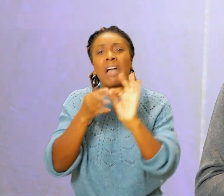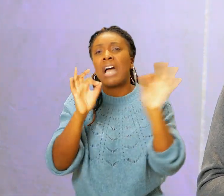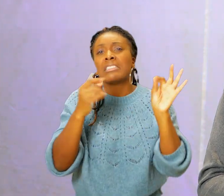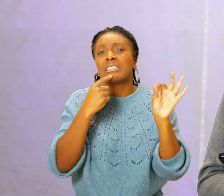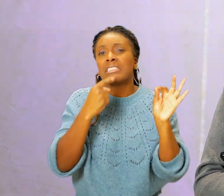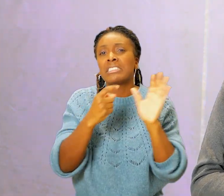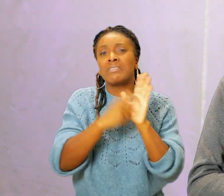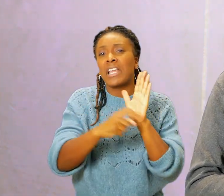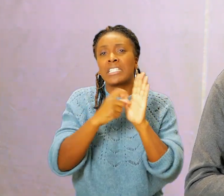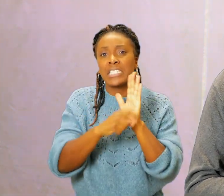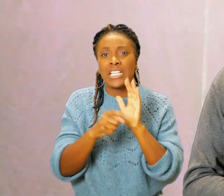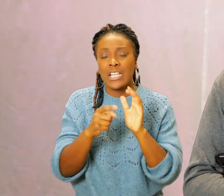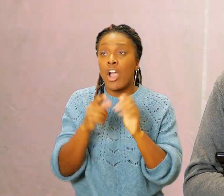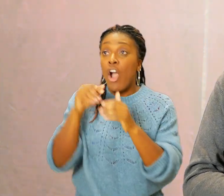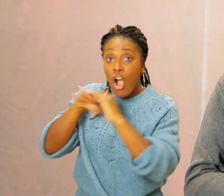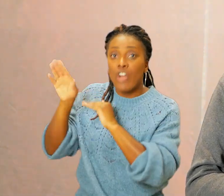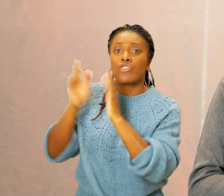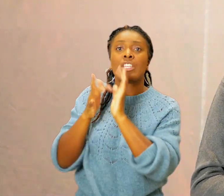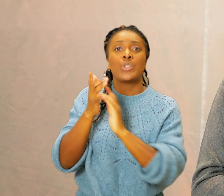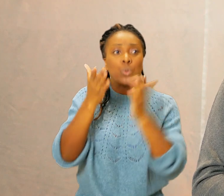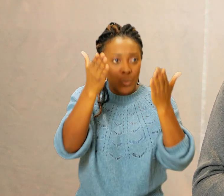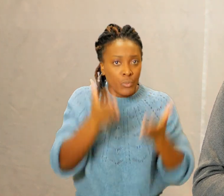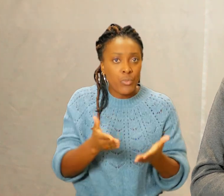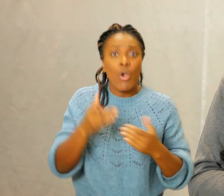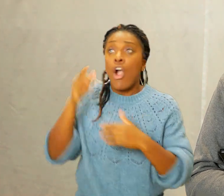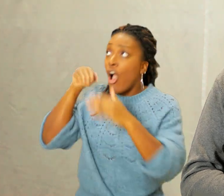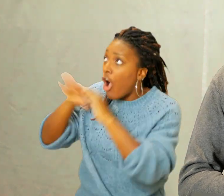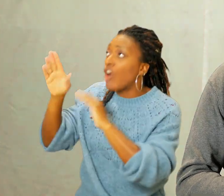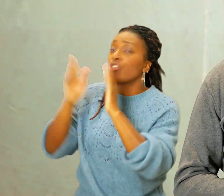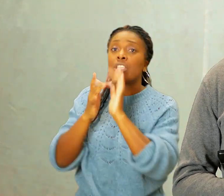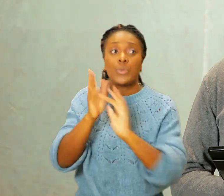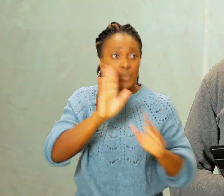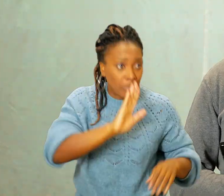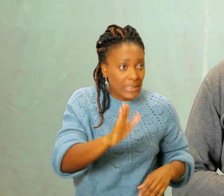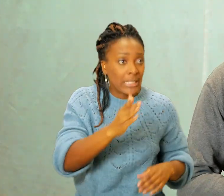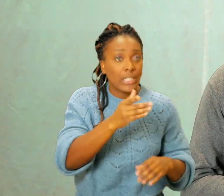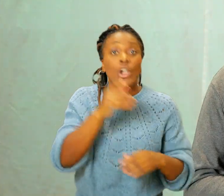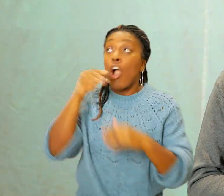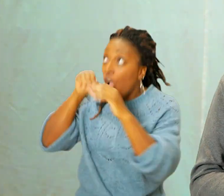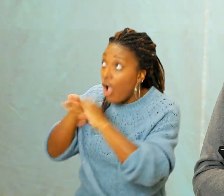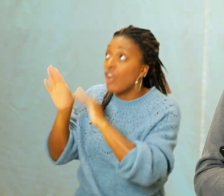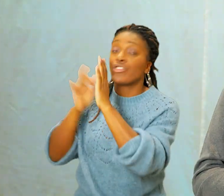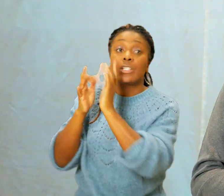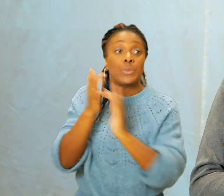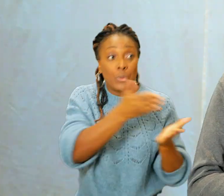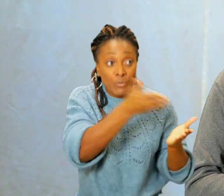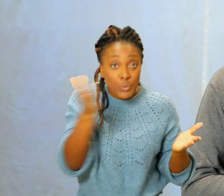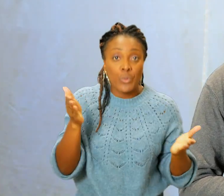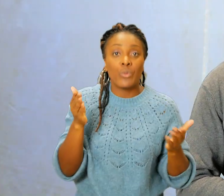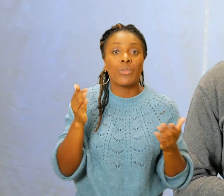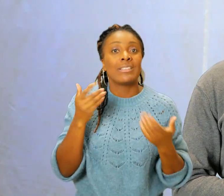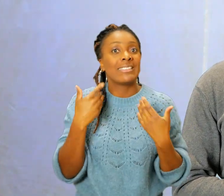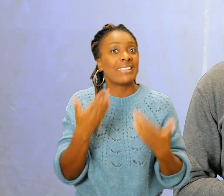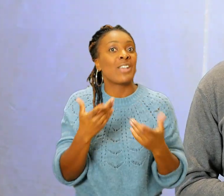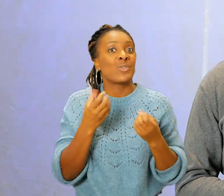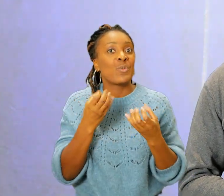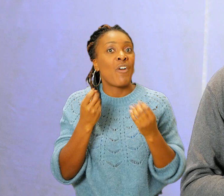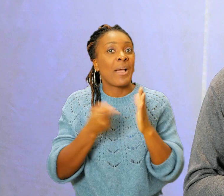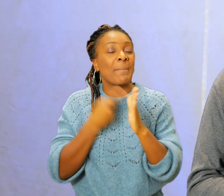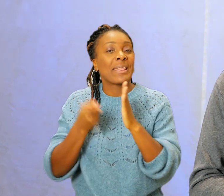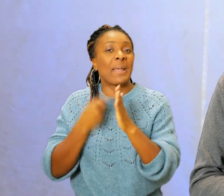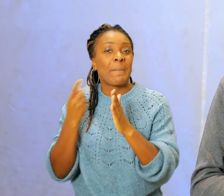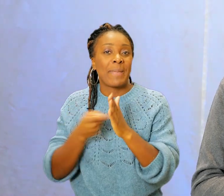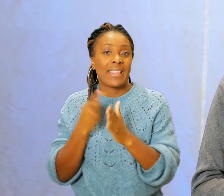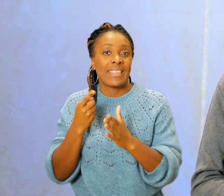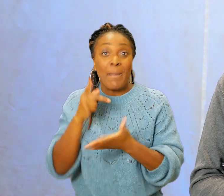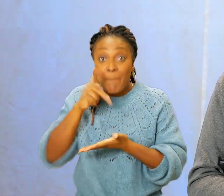êtes, en lui vous avez été, en lui vous êtes. Et Paul, eh bien, prenait le temps de dire aux premiers croyants, eh bien, de leur rappeler